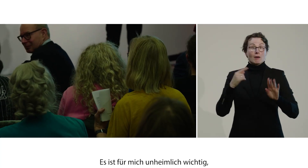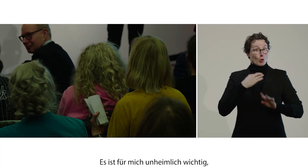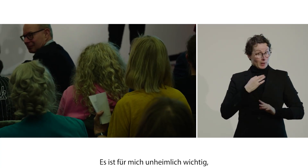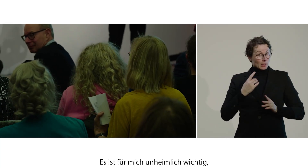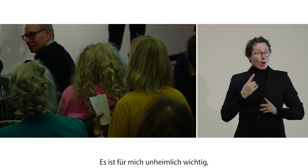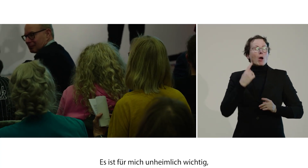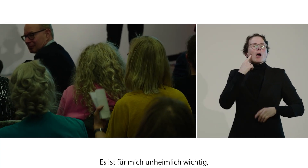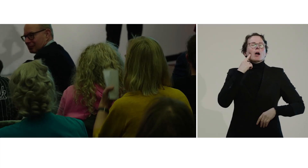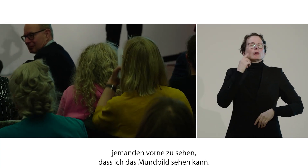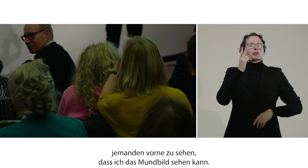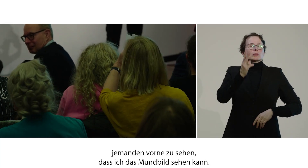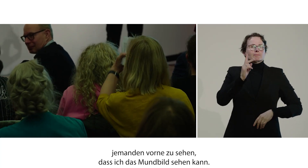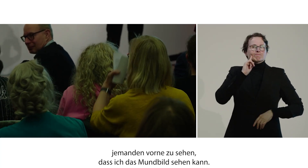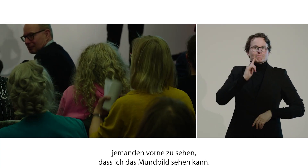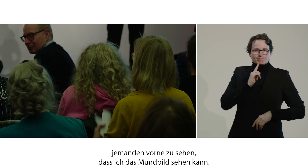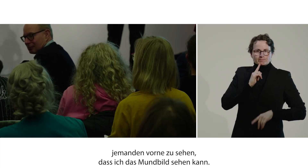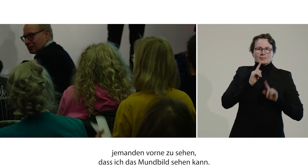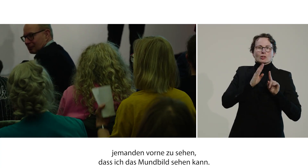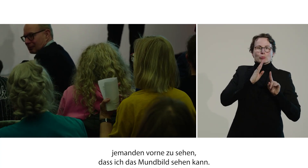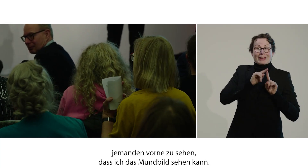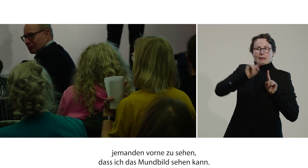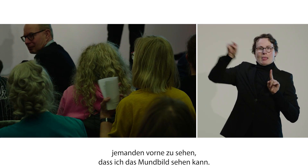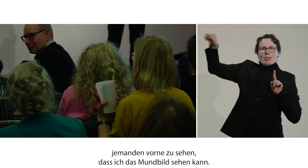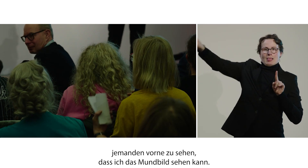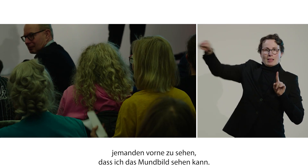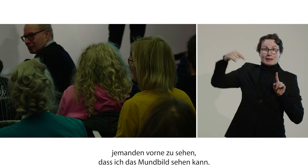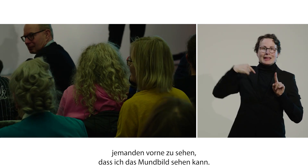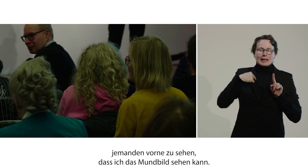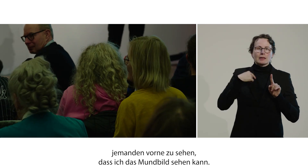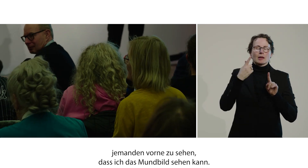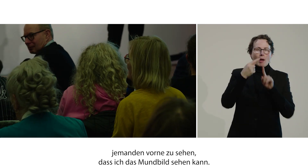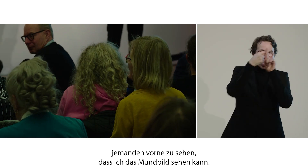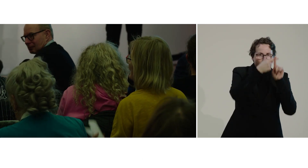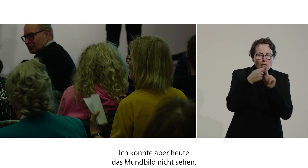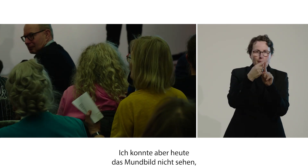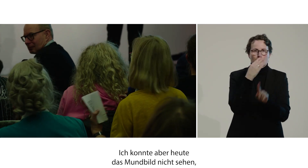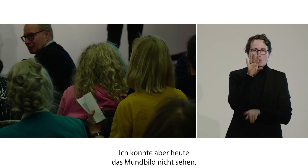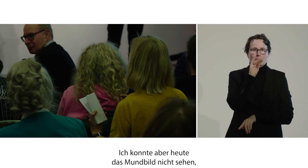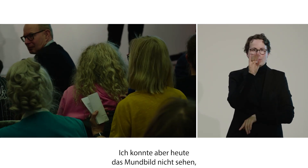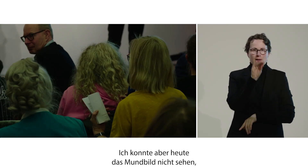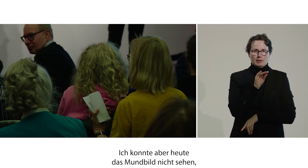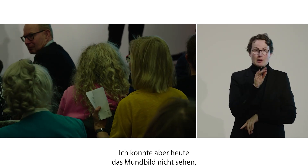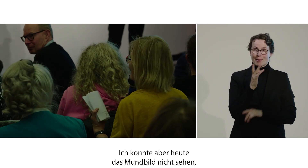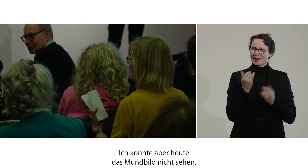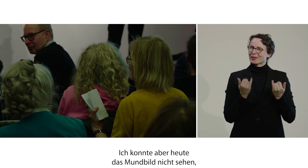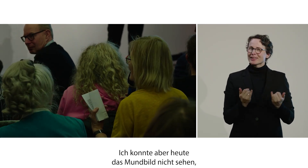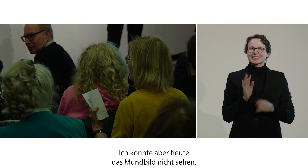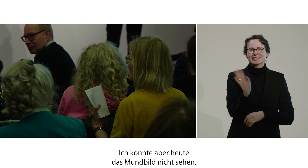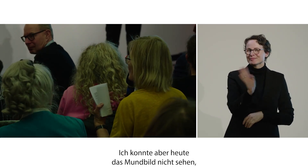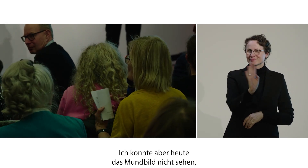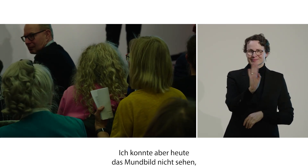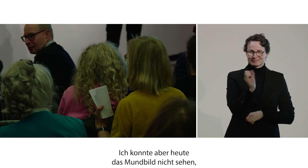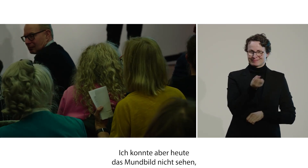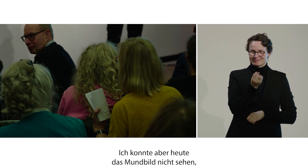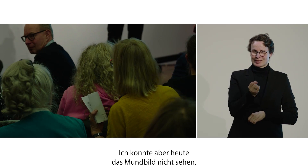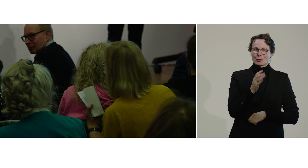wirklich unheimlich wichtig, jemanden vorne zu sehen, dass ich das Mundbild sehen kann. Ich konnte aber heute die ganze Zeit